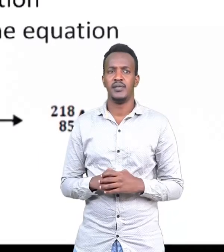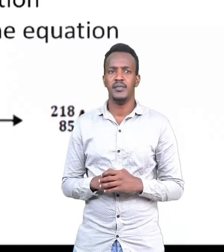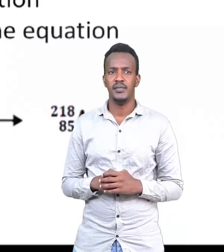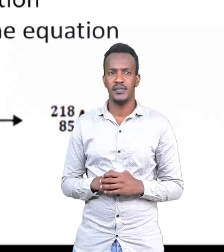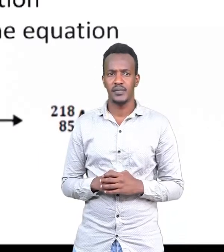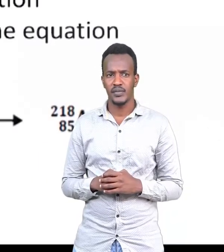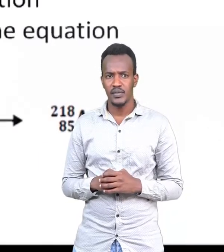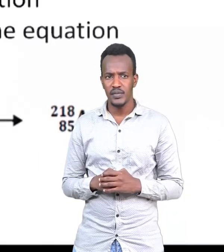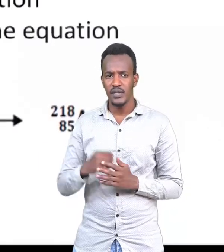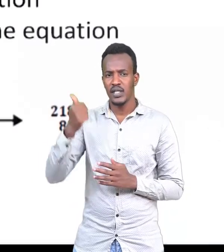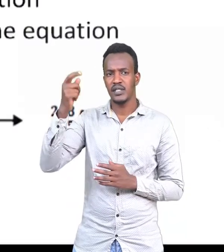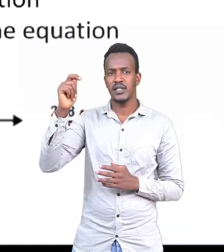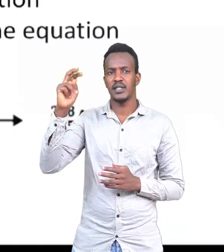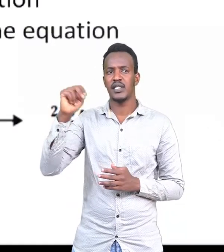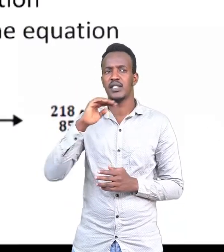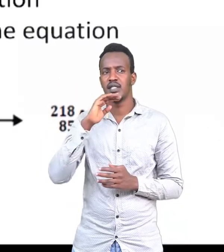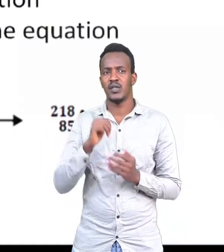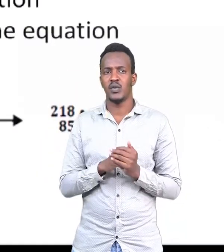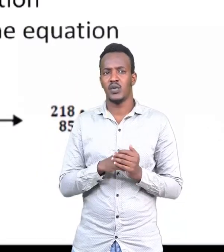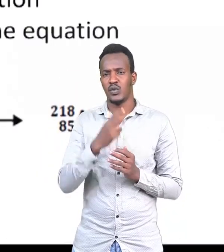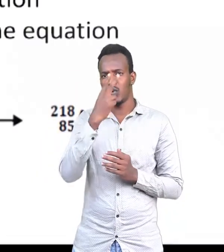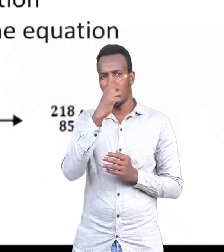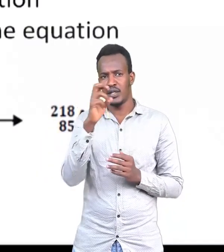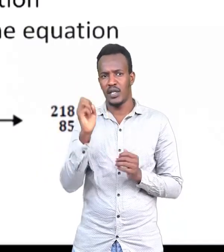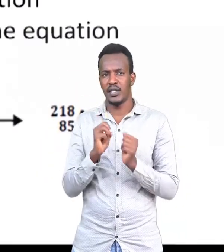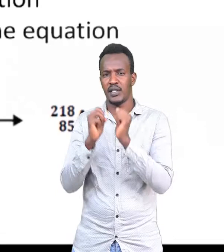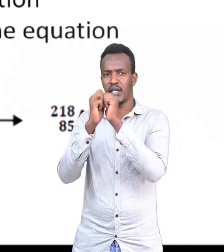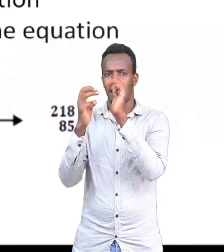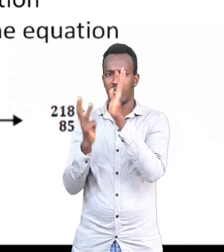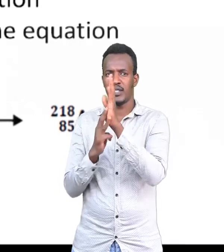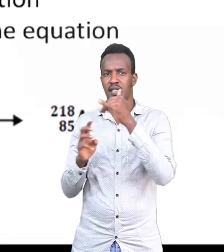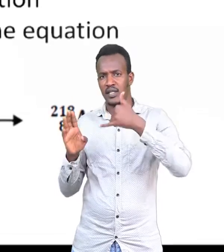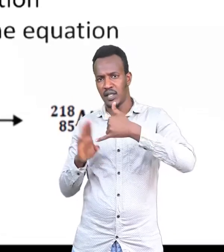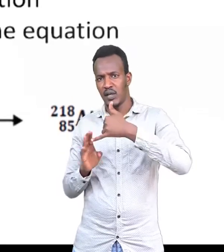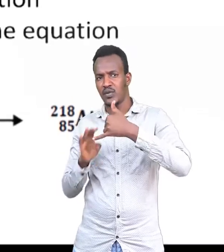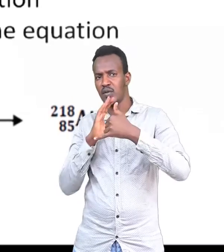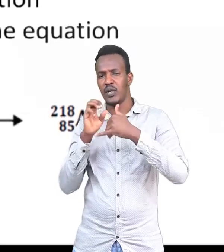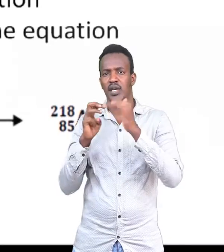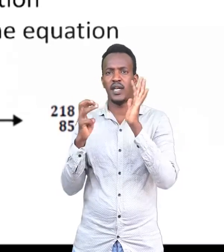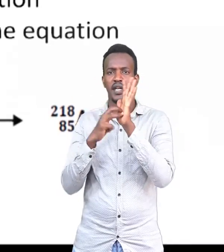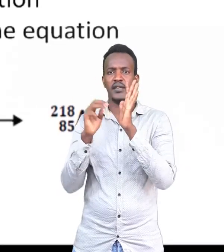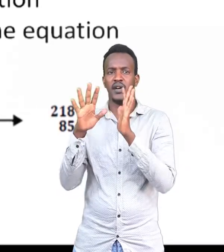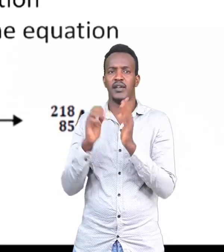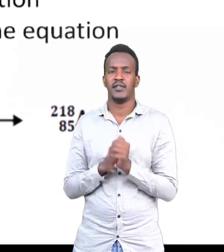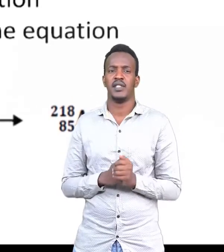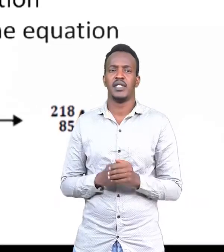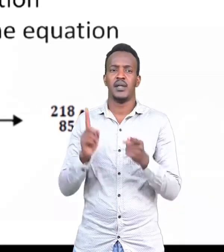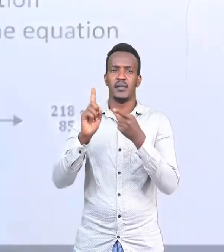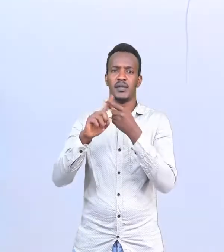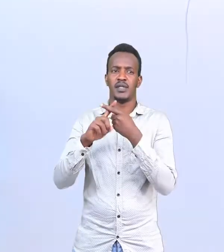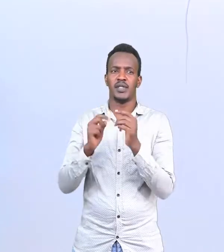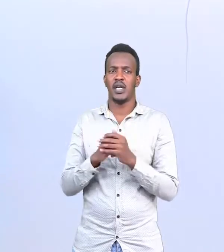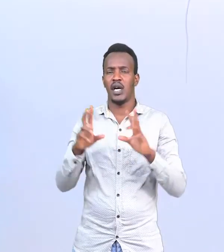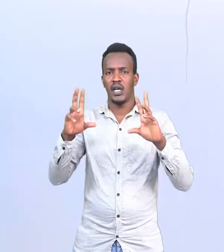way astatine oo ah iyadna 218 iyo 85 atomic numberkeedu yahay plus unknown